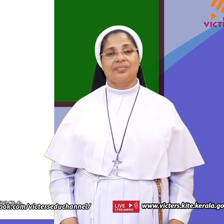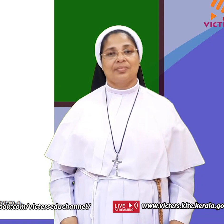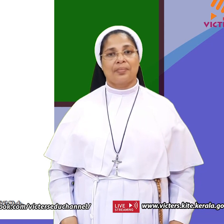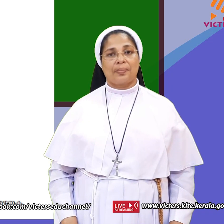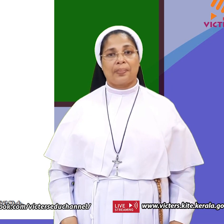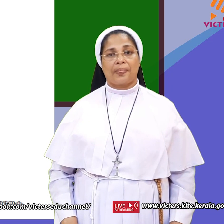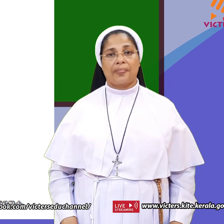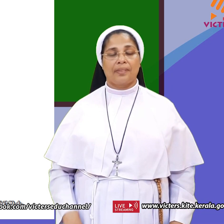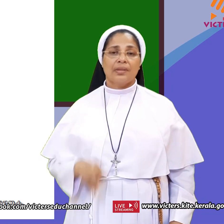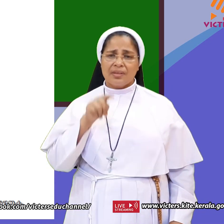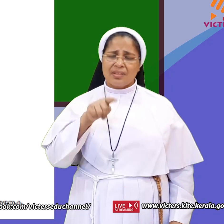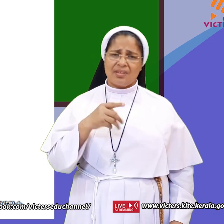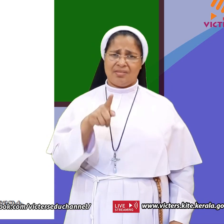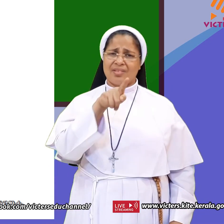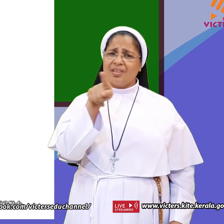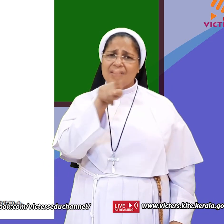ഇതിൽ ഏതെങ്കിലും